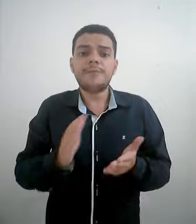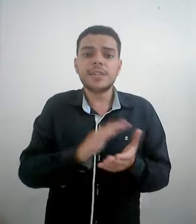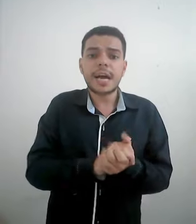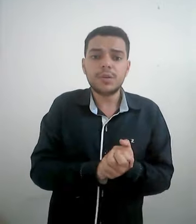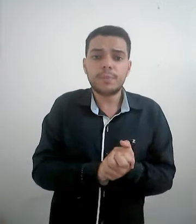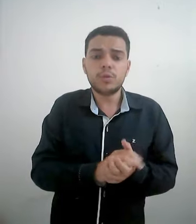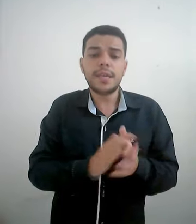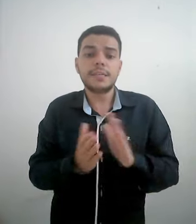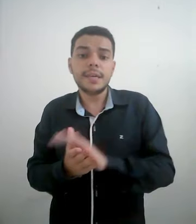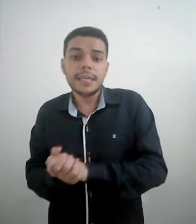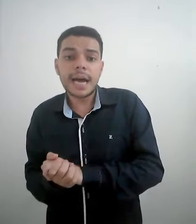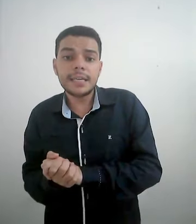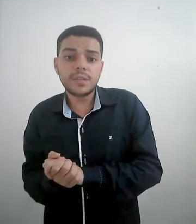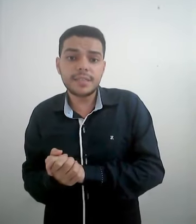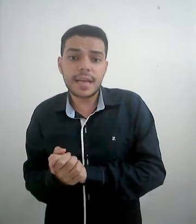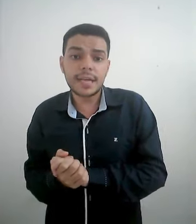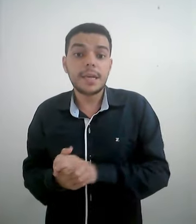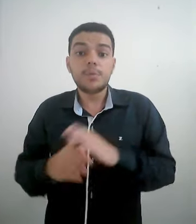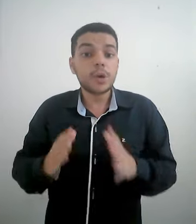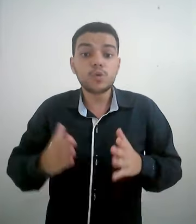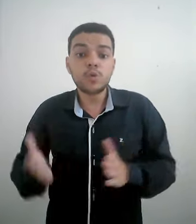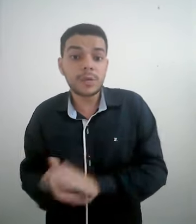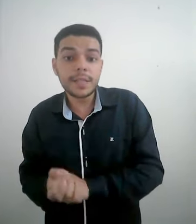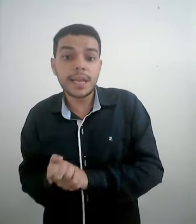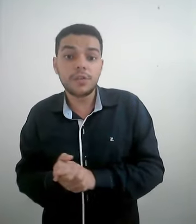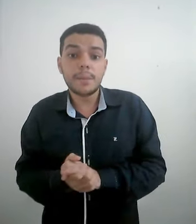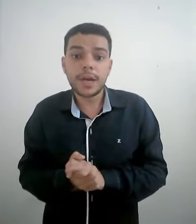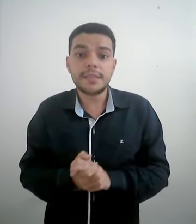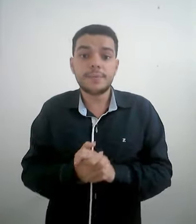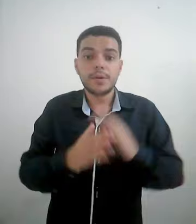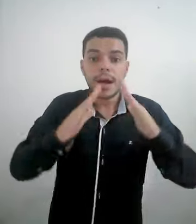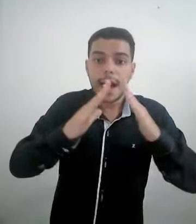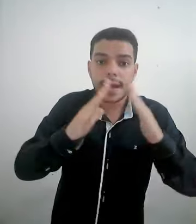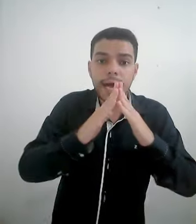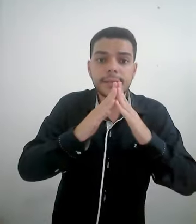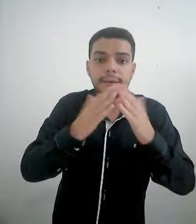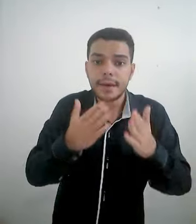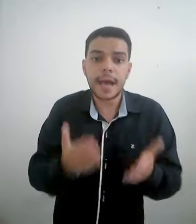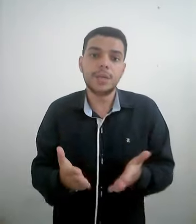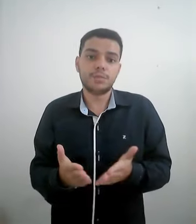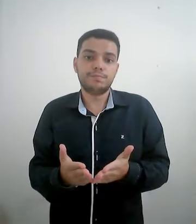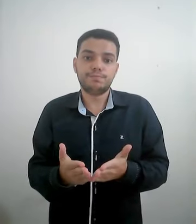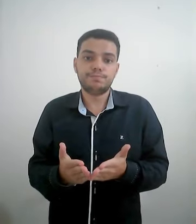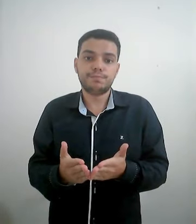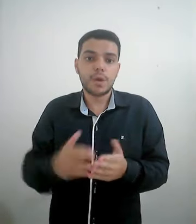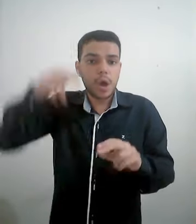metáforas da língua portuguesa na língua de sinais, porque o surdo não entende. Por exemplo, a casa caiu,